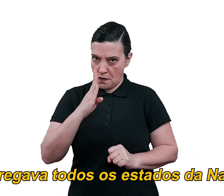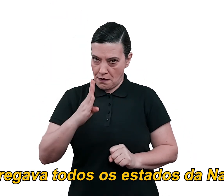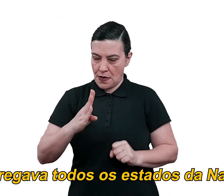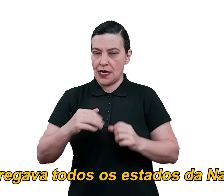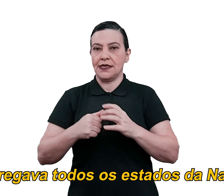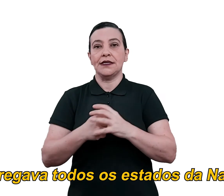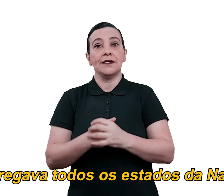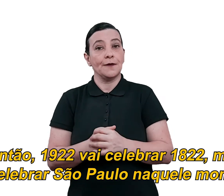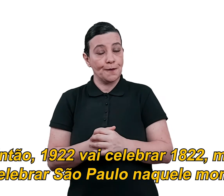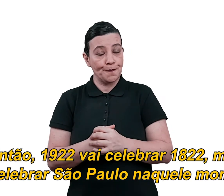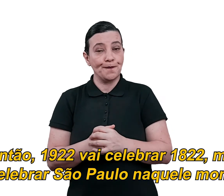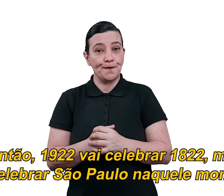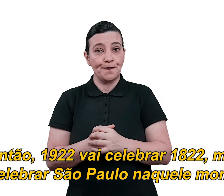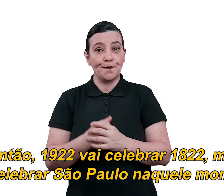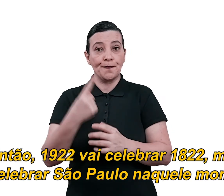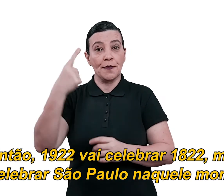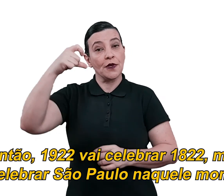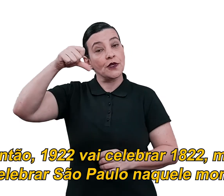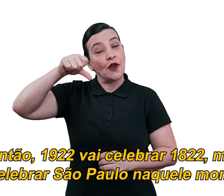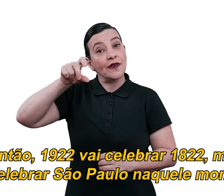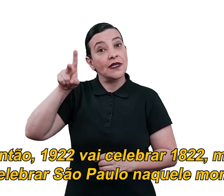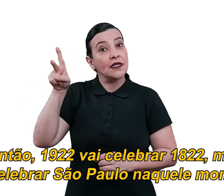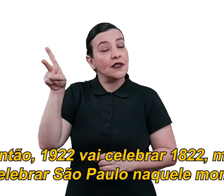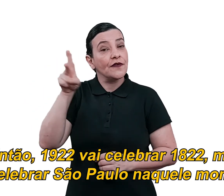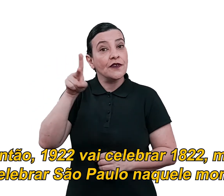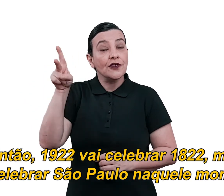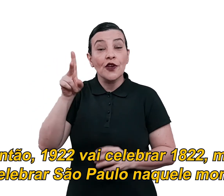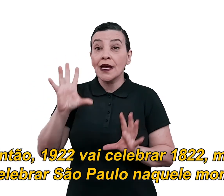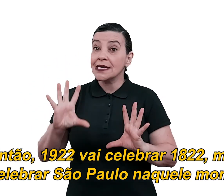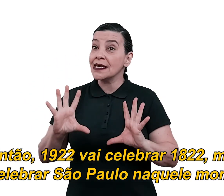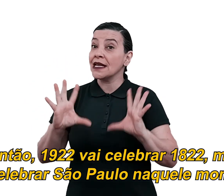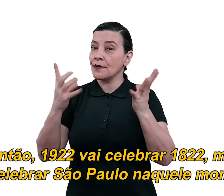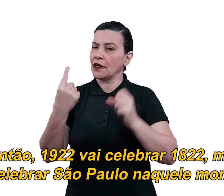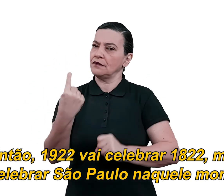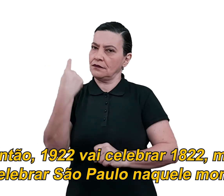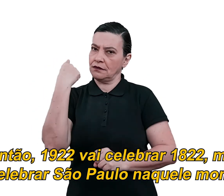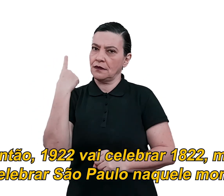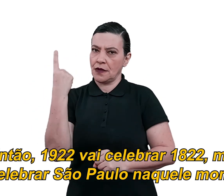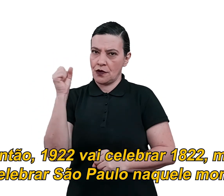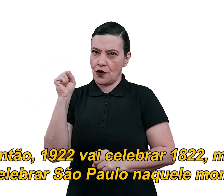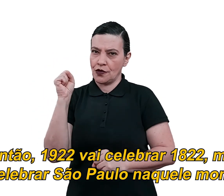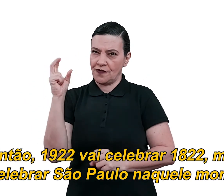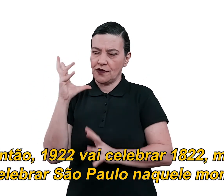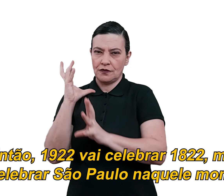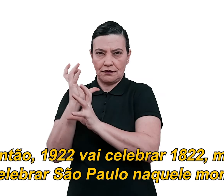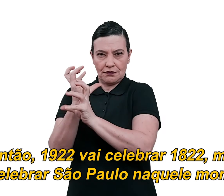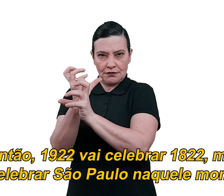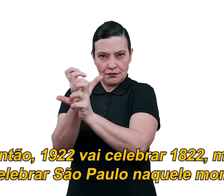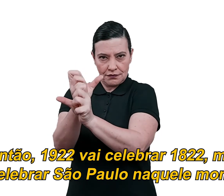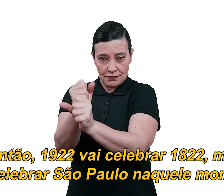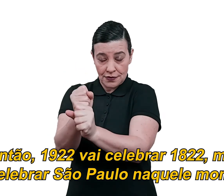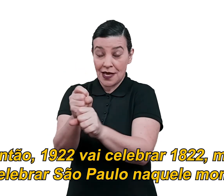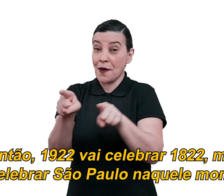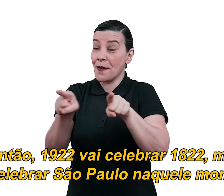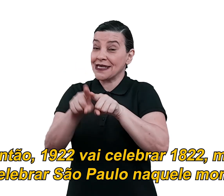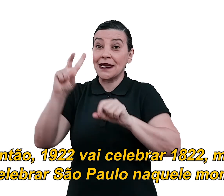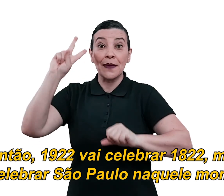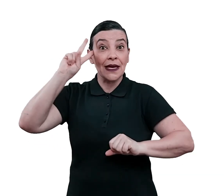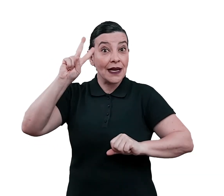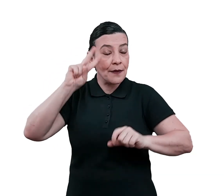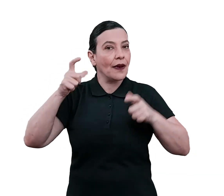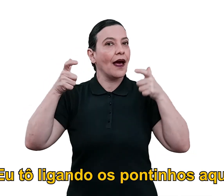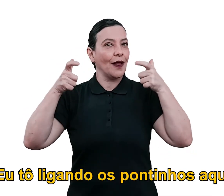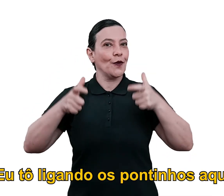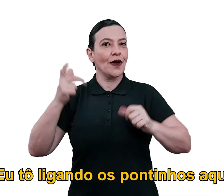estados da nação. Então, 1922 vai celebrar 1822, mas vai celebrar São Paulo naquele